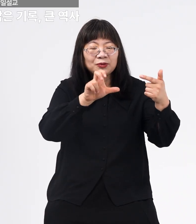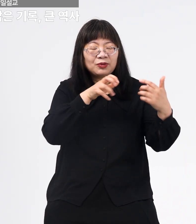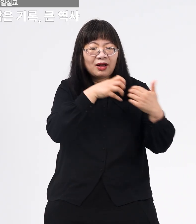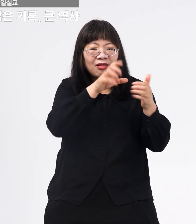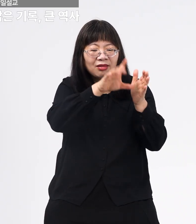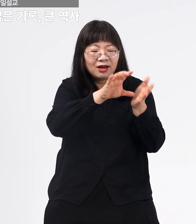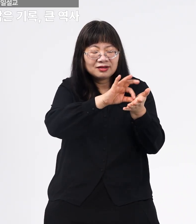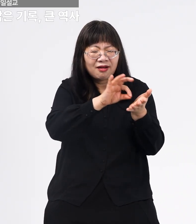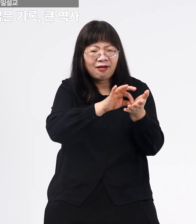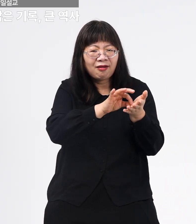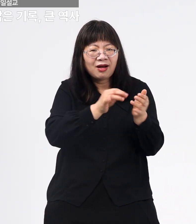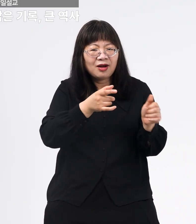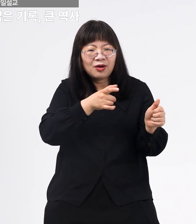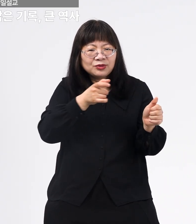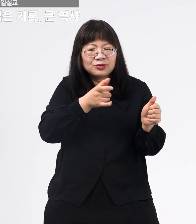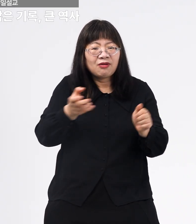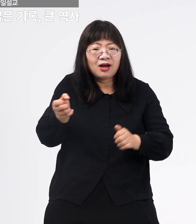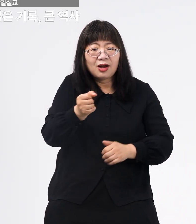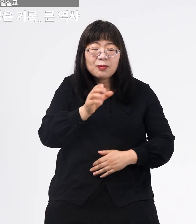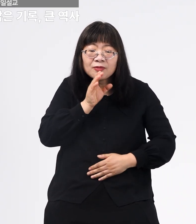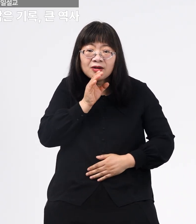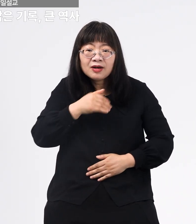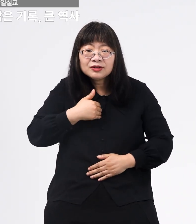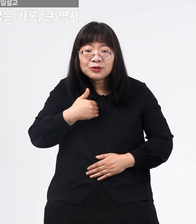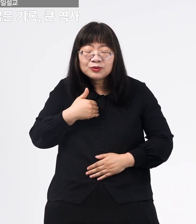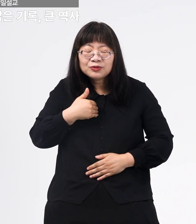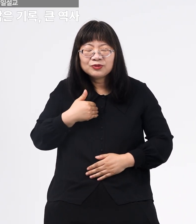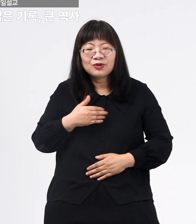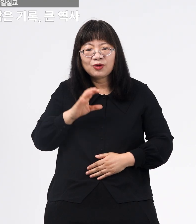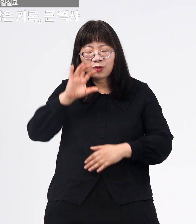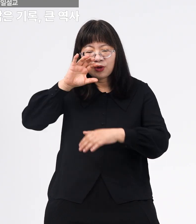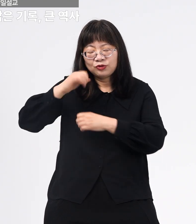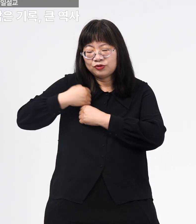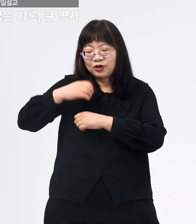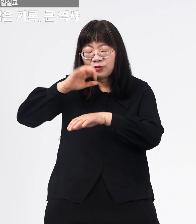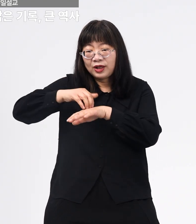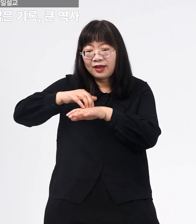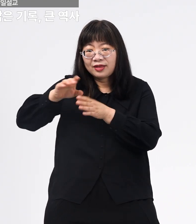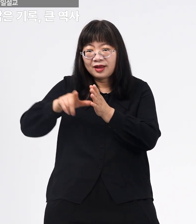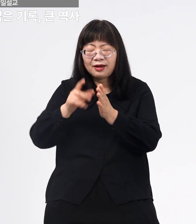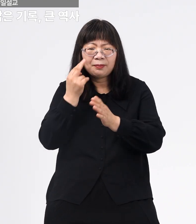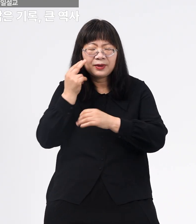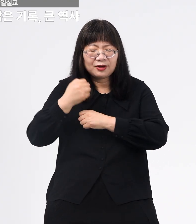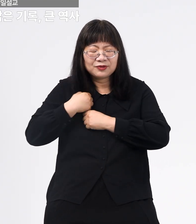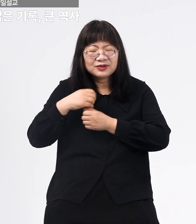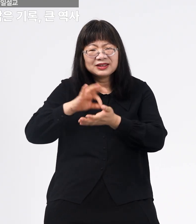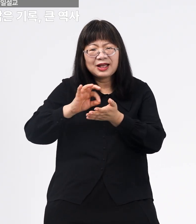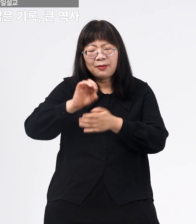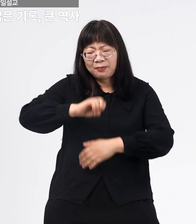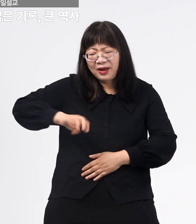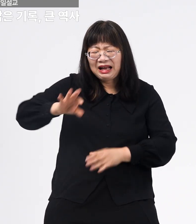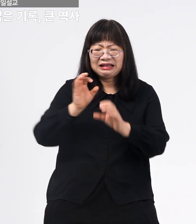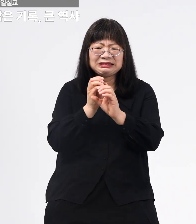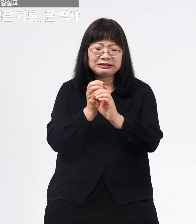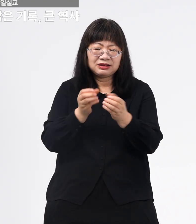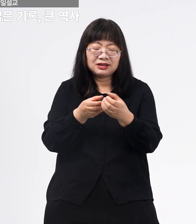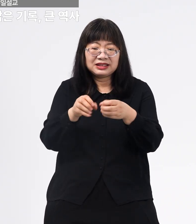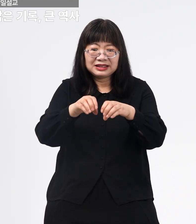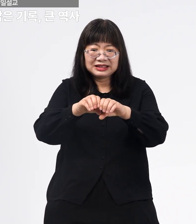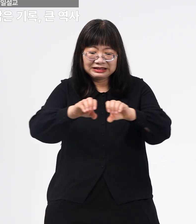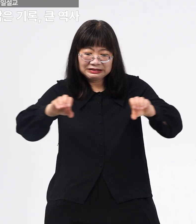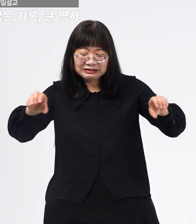나가야지. 저희는 이제 훈련소에서 M1 소총이라는 미군이 쓰다 버리고 간 길다란